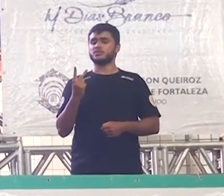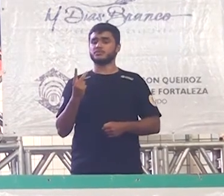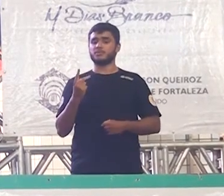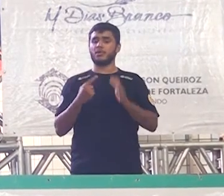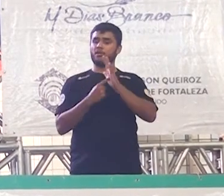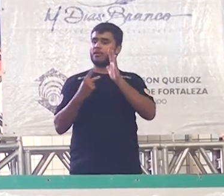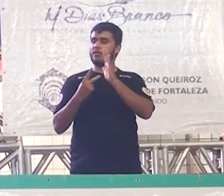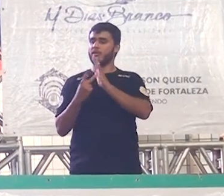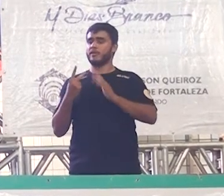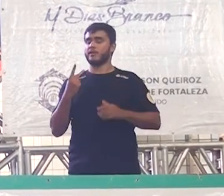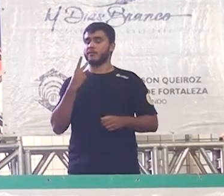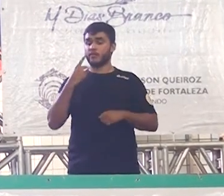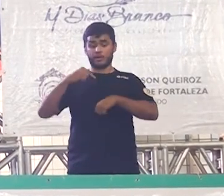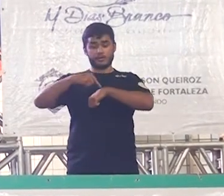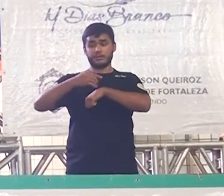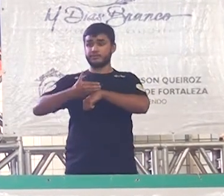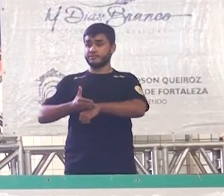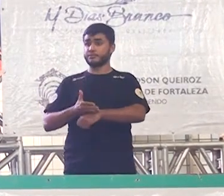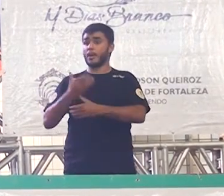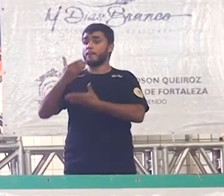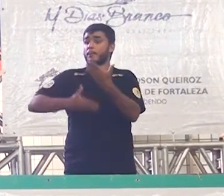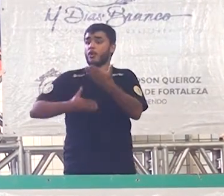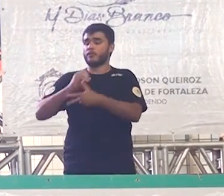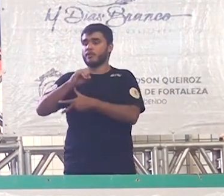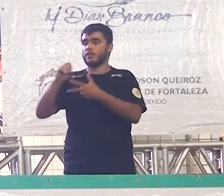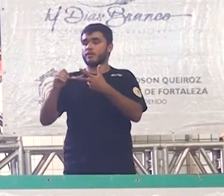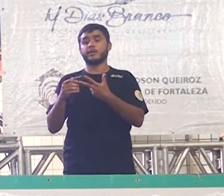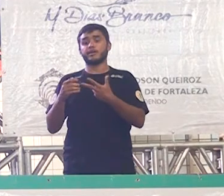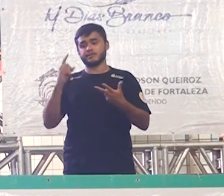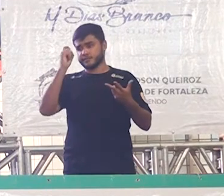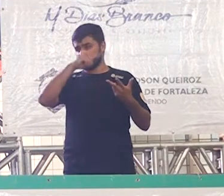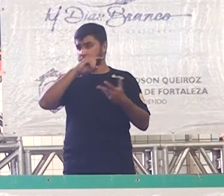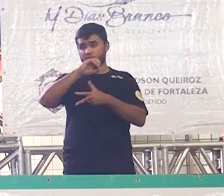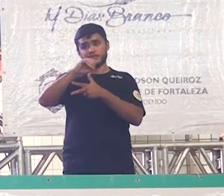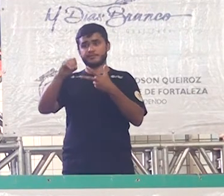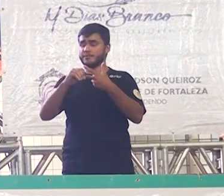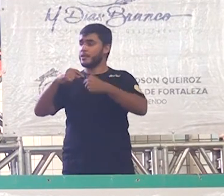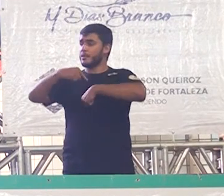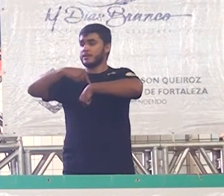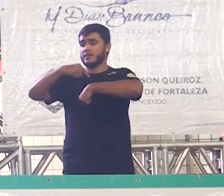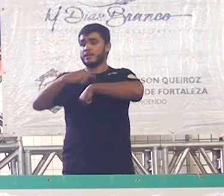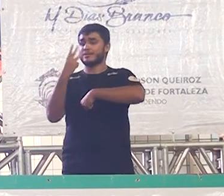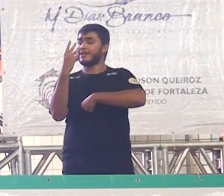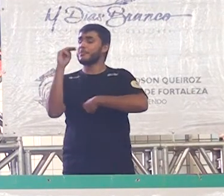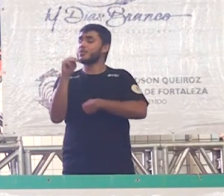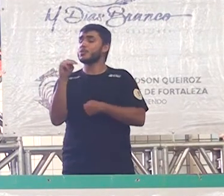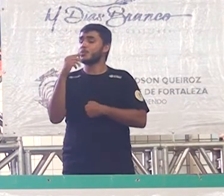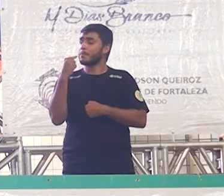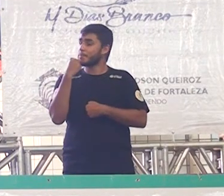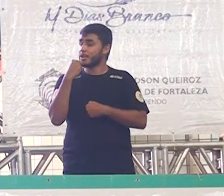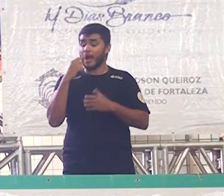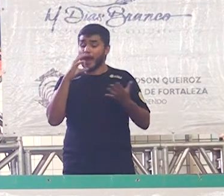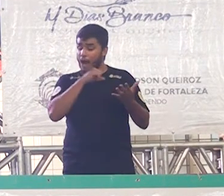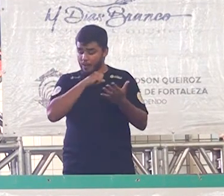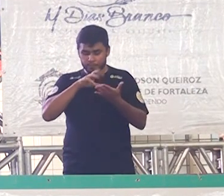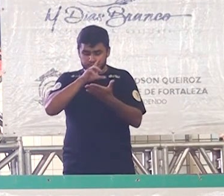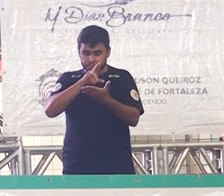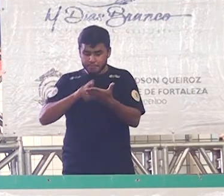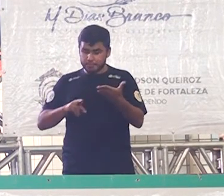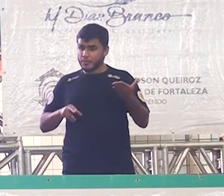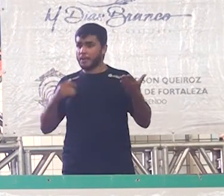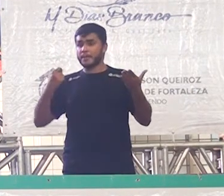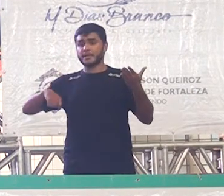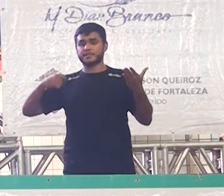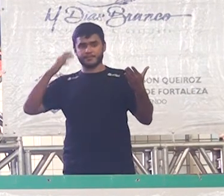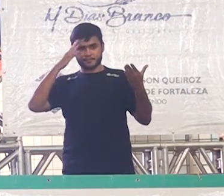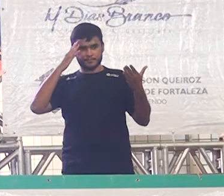que acontece com o seu fator tempo? Aumenta. E no Enem você tem cerca de 3 minutos por questão. Então a